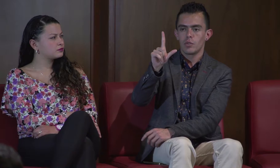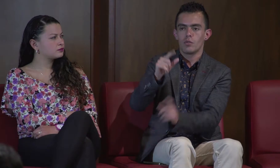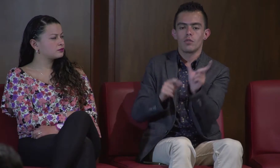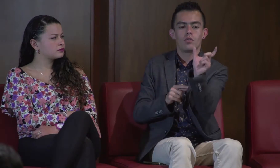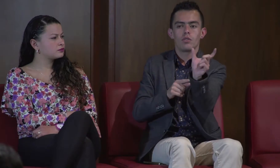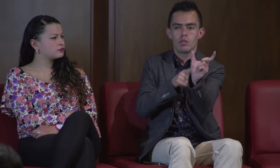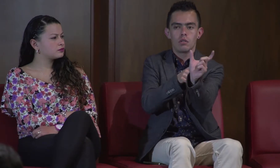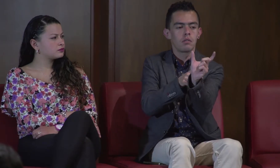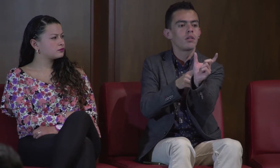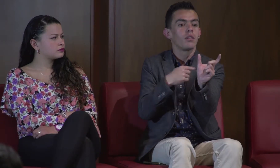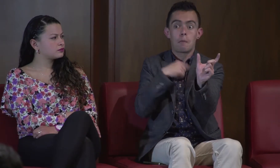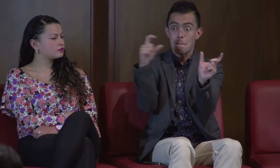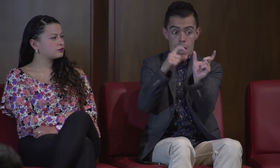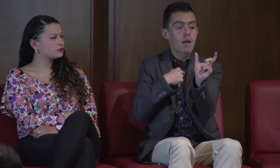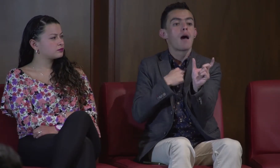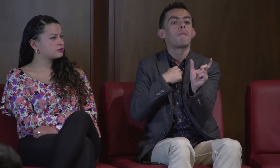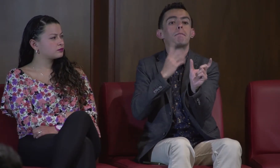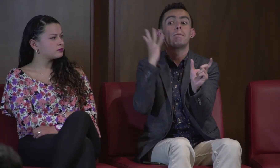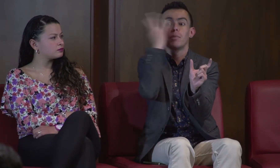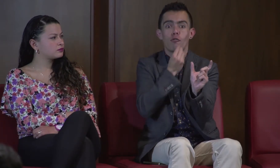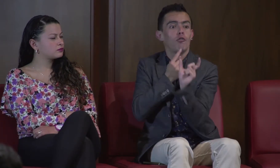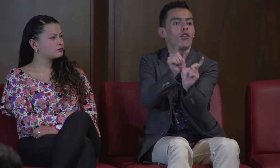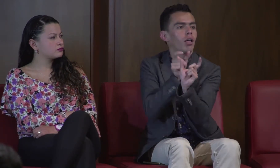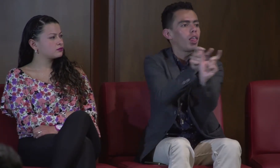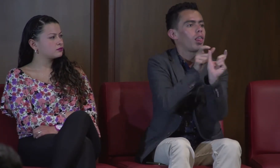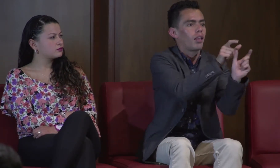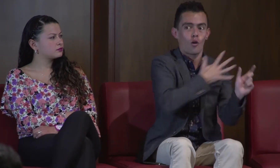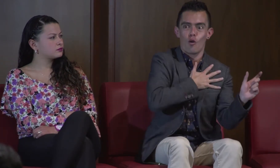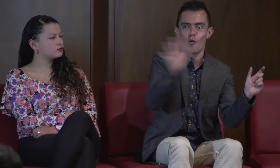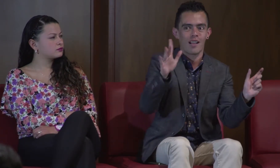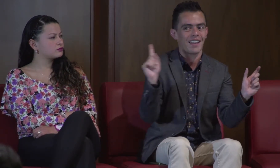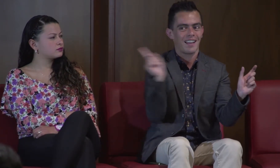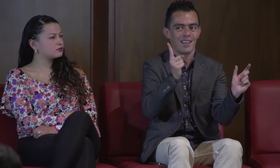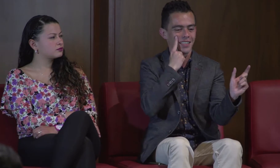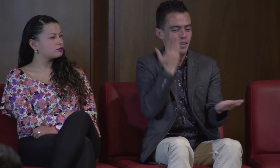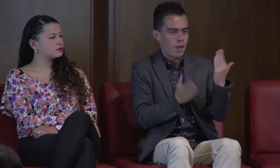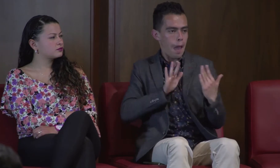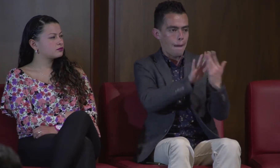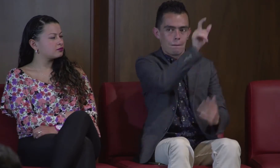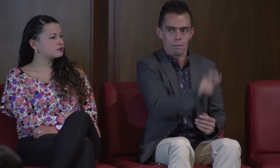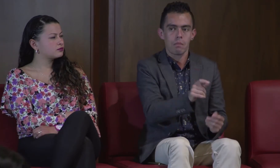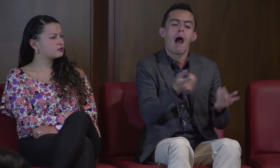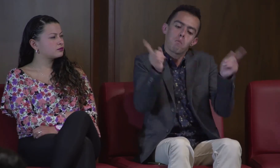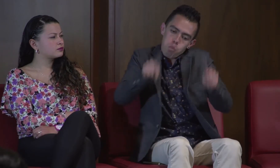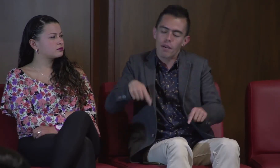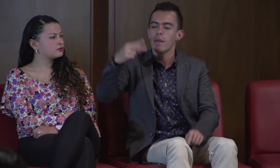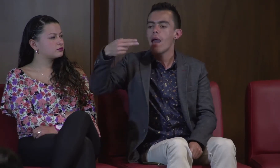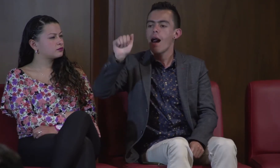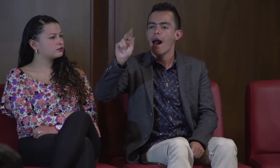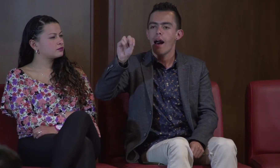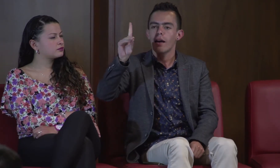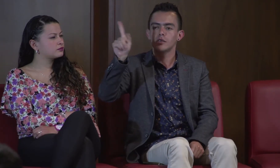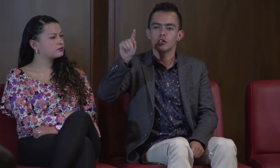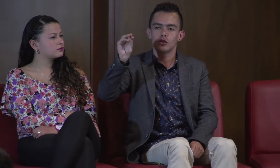palabra bonito en español, en inglés podría ser beautiful, o, por ejemplo, no podríamos utilizar beautiful en todos los contextos. Tendríamos